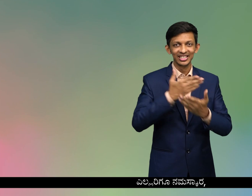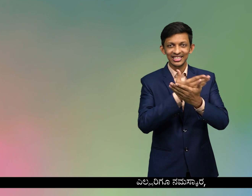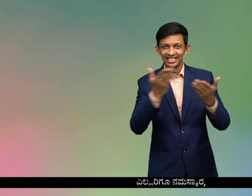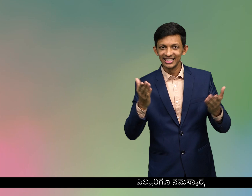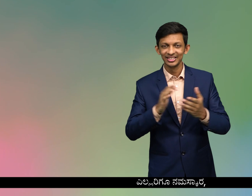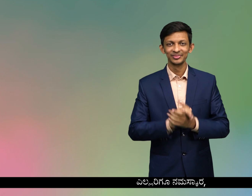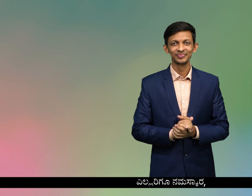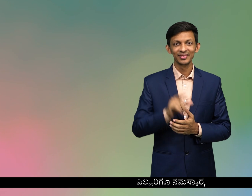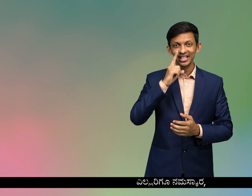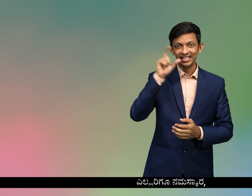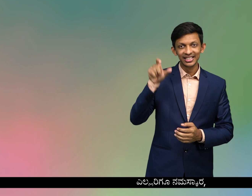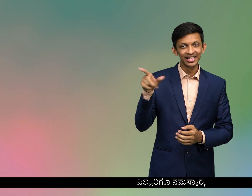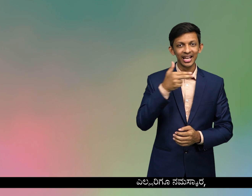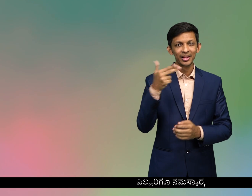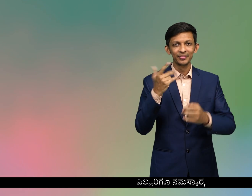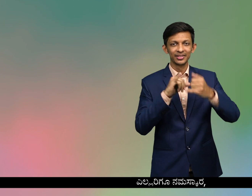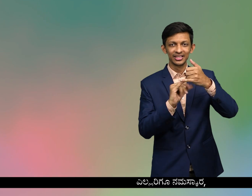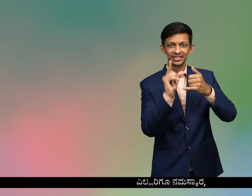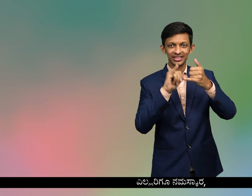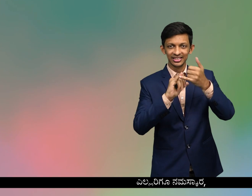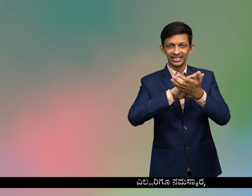ಎಲ್ಲರಿಗೂ ನಮಸ್ಕಾರ.